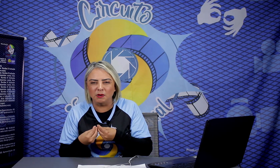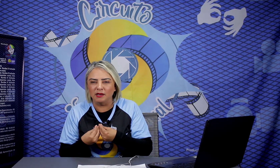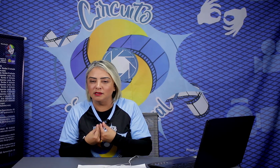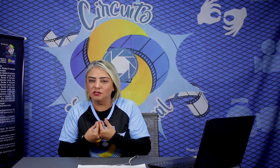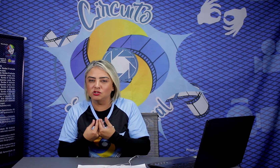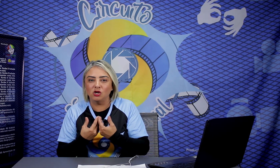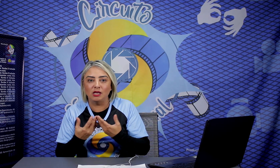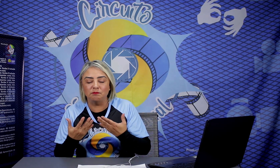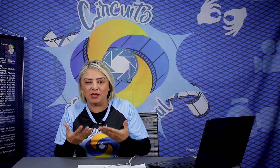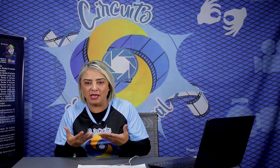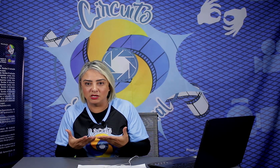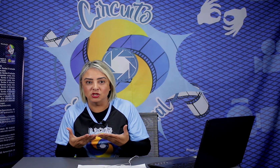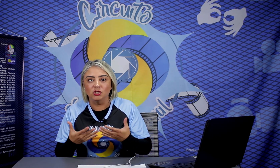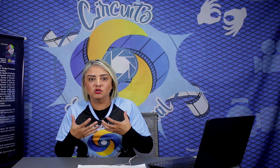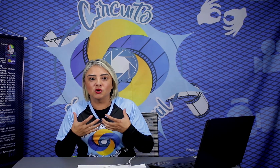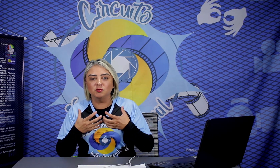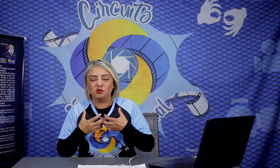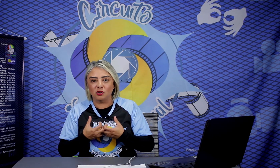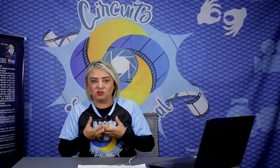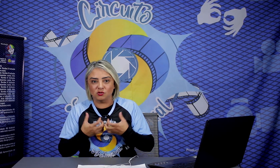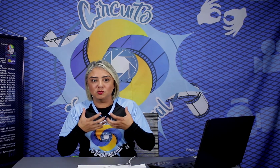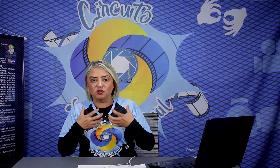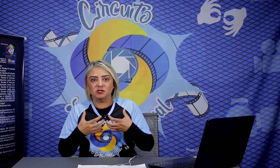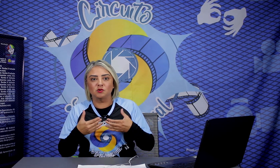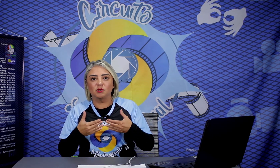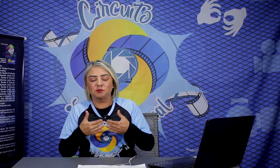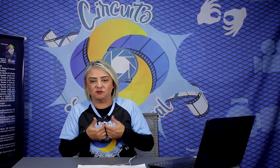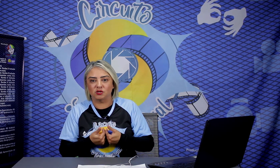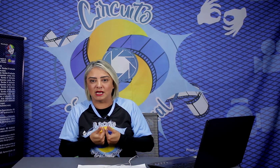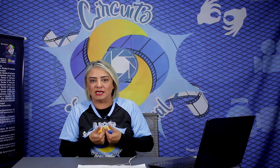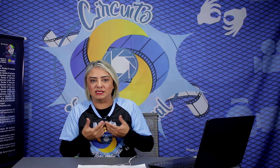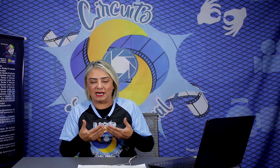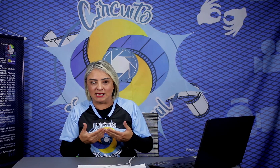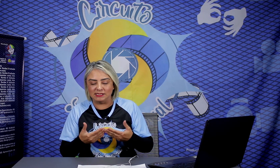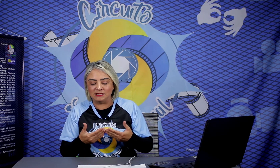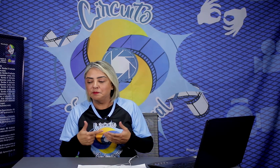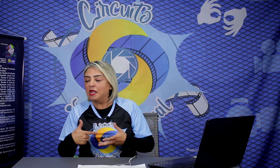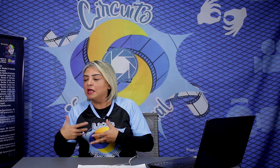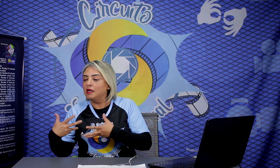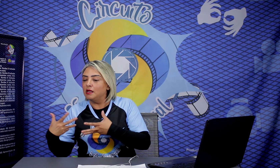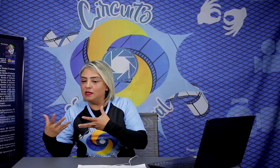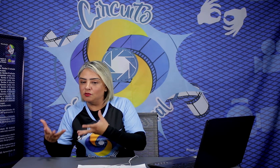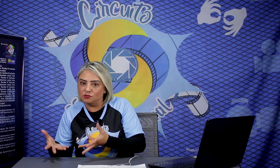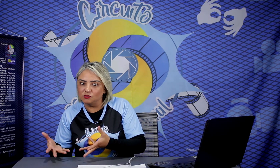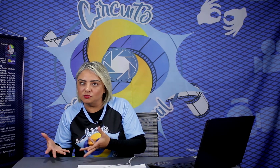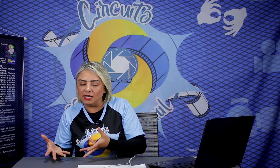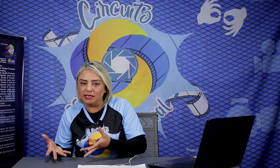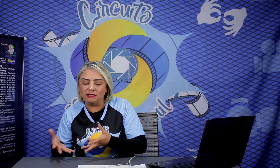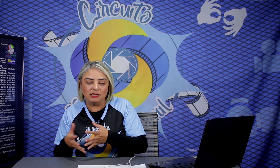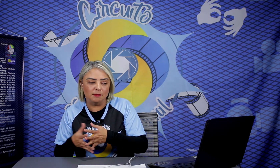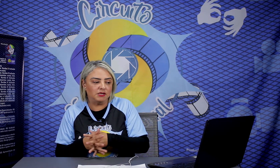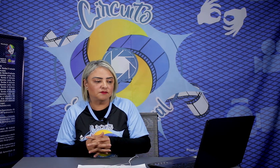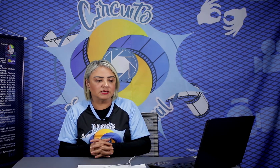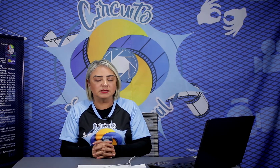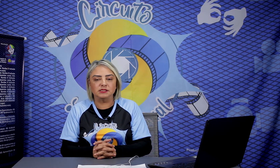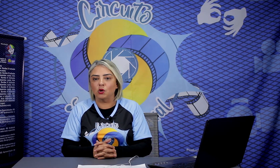que só quem perde somos nós enquanto profissionais e classe, e aquele que depende fala assim,